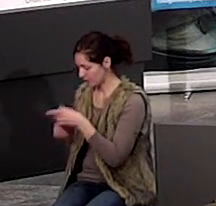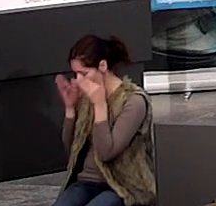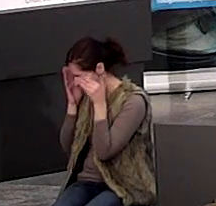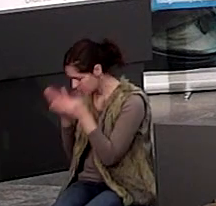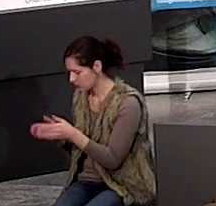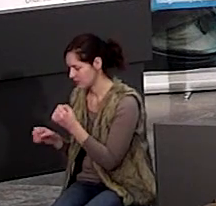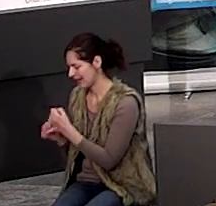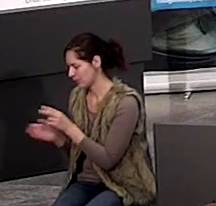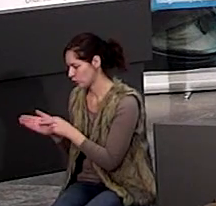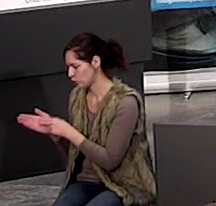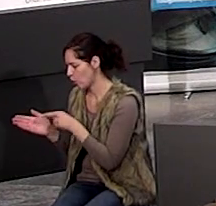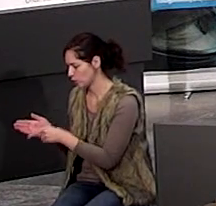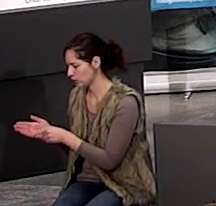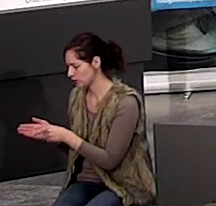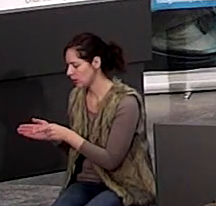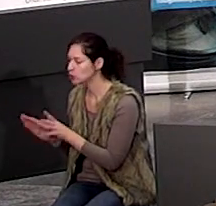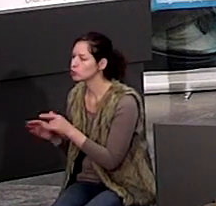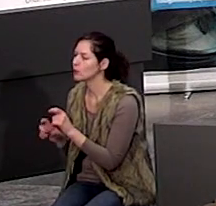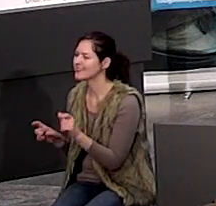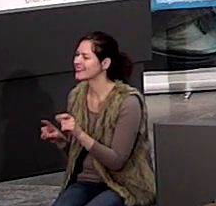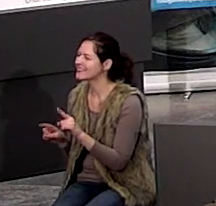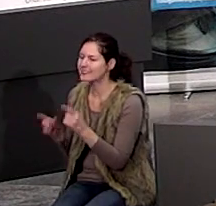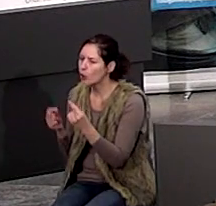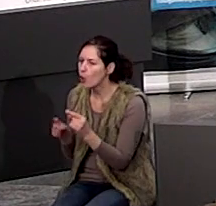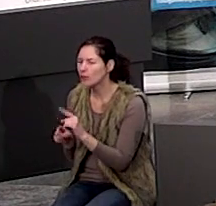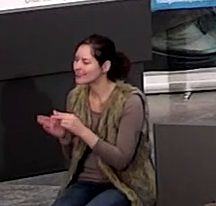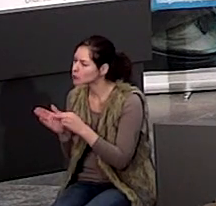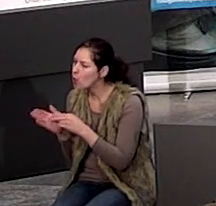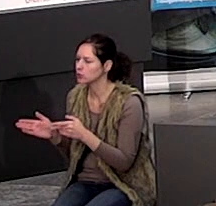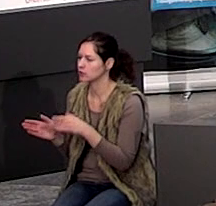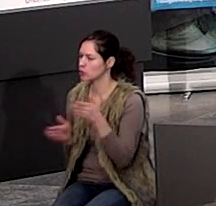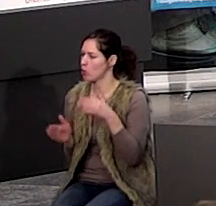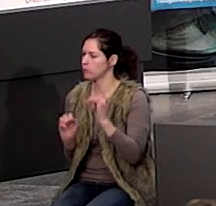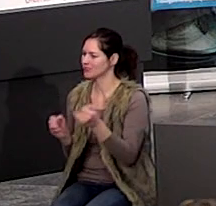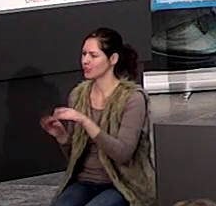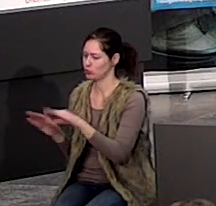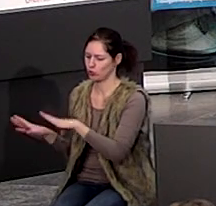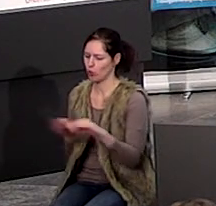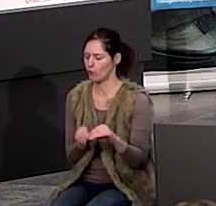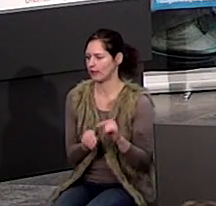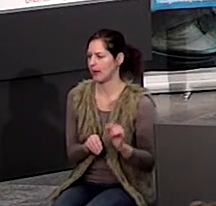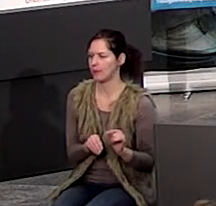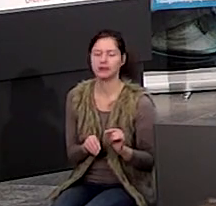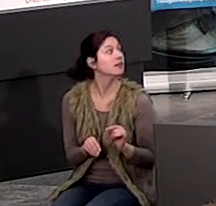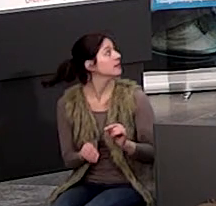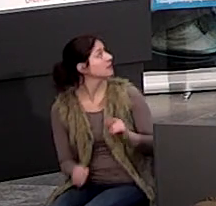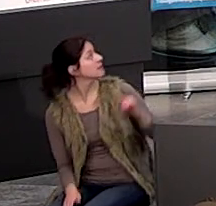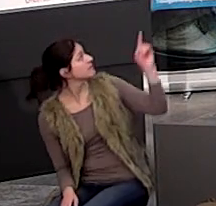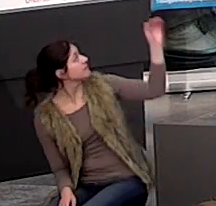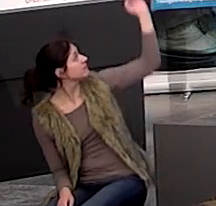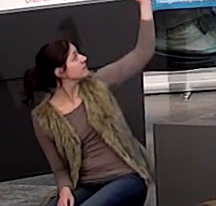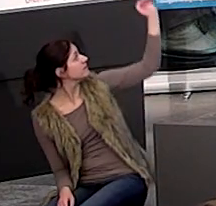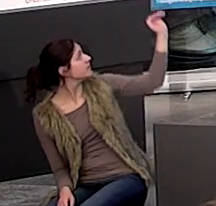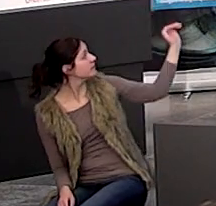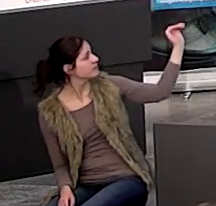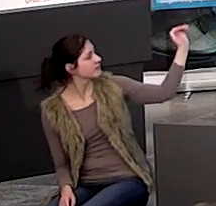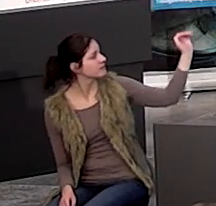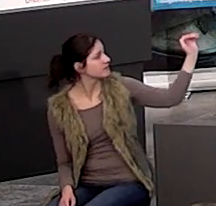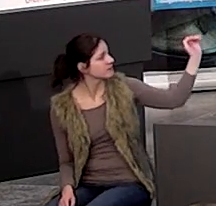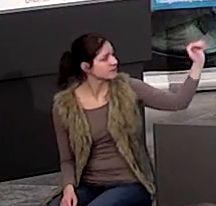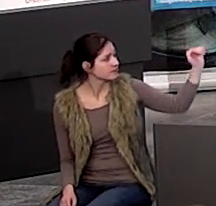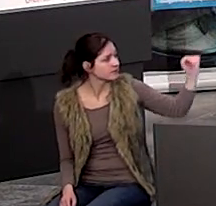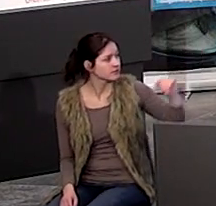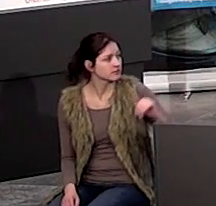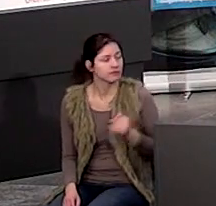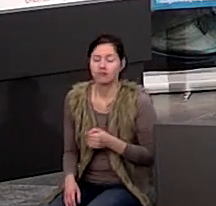geen dingen hoeven te doen die misschien niet zo leuk zijn of niet zo nodig zijn. Nou, en ik heb hier een rijtje dingen staan waarvan we ook al gewoon weten dat die al beschikbaar zijn. He,